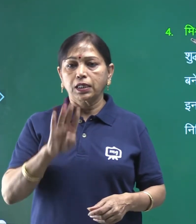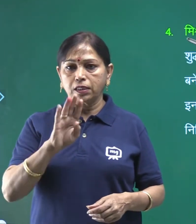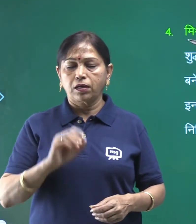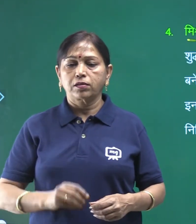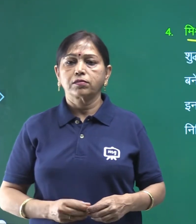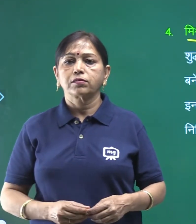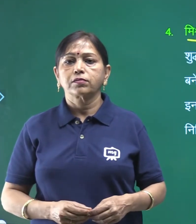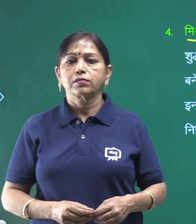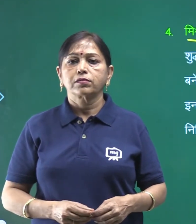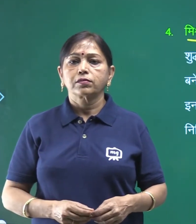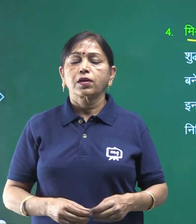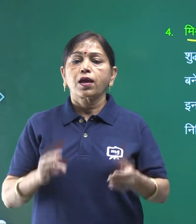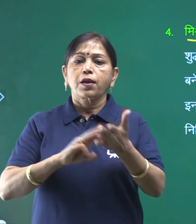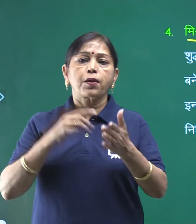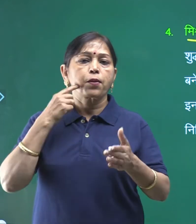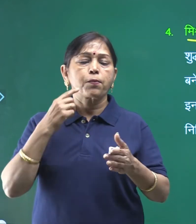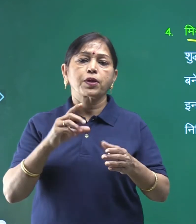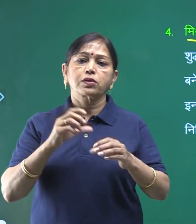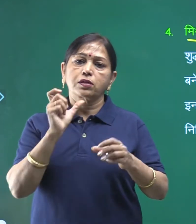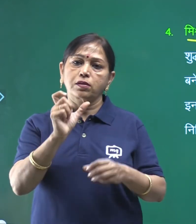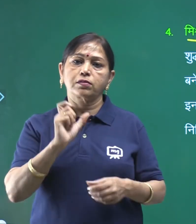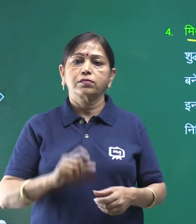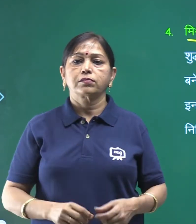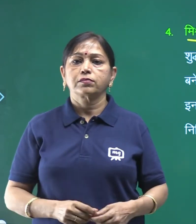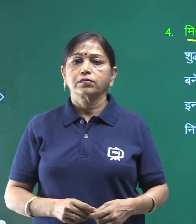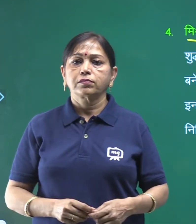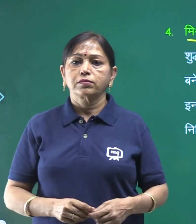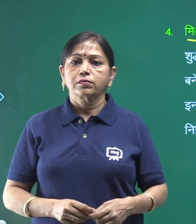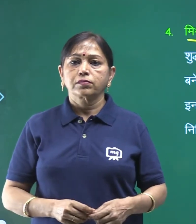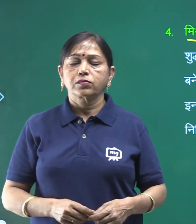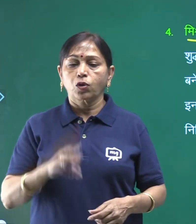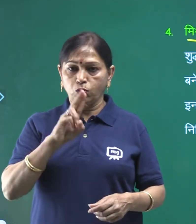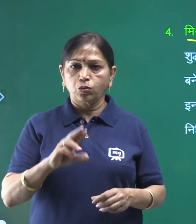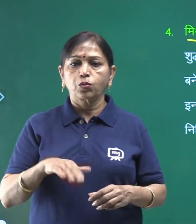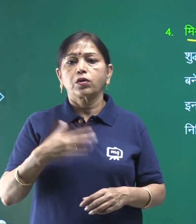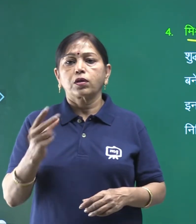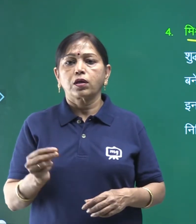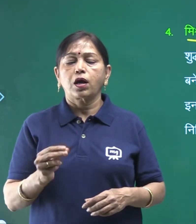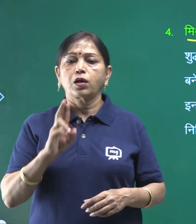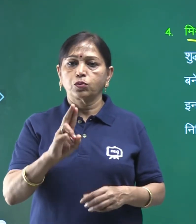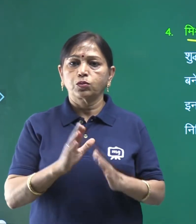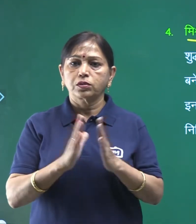4 मिश्रण 2 या 2 से अधिक